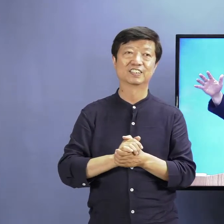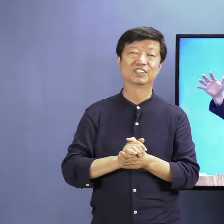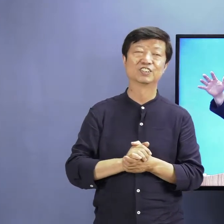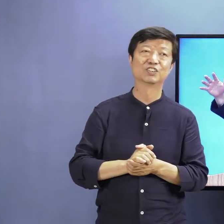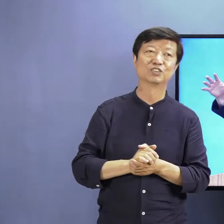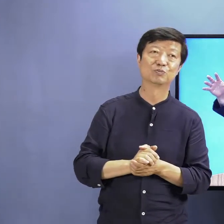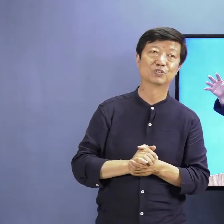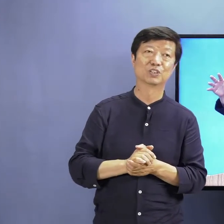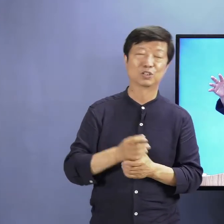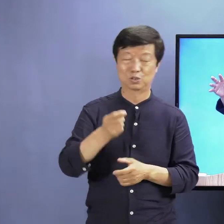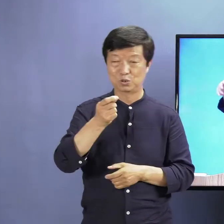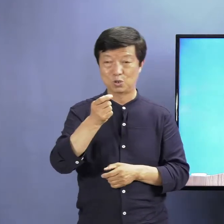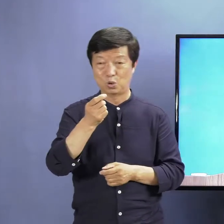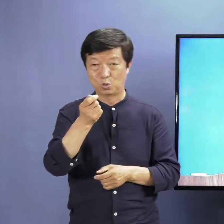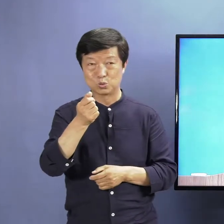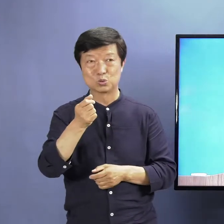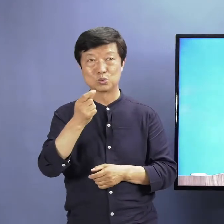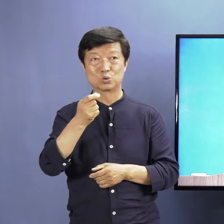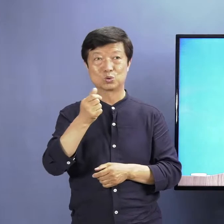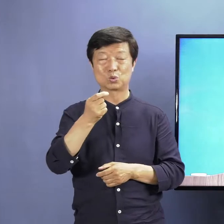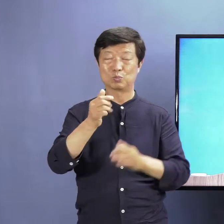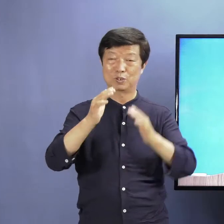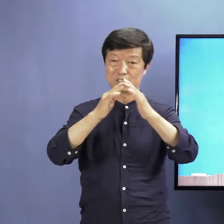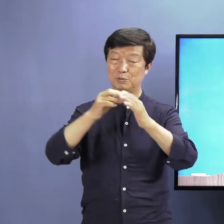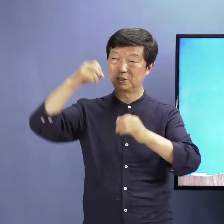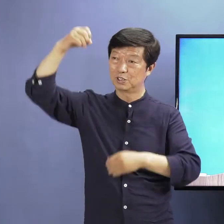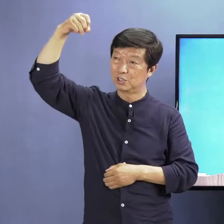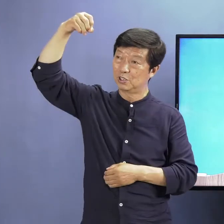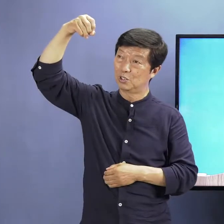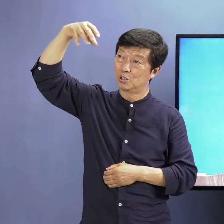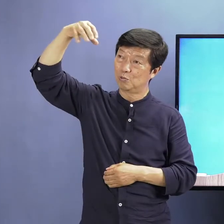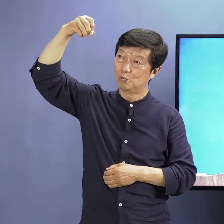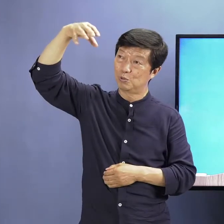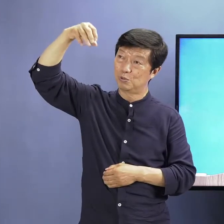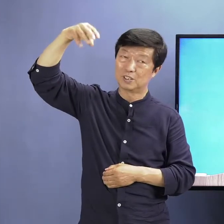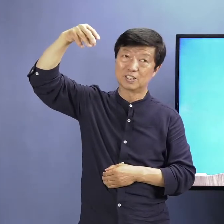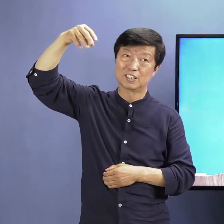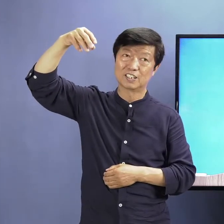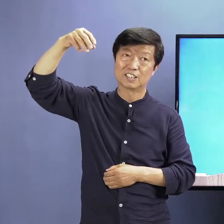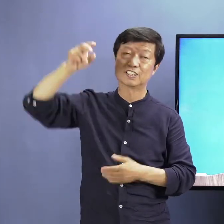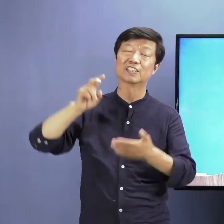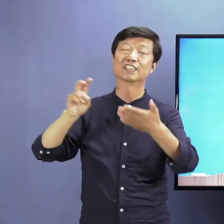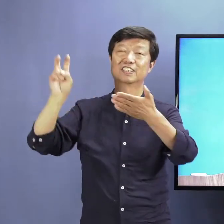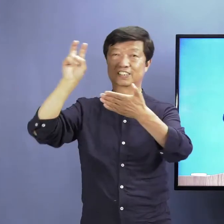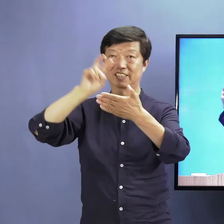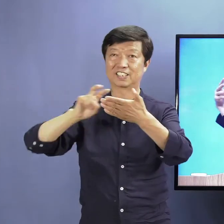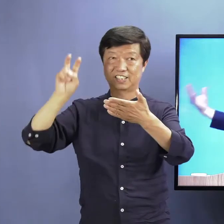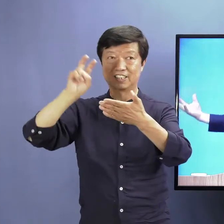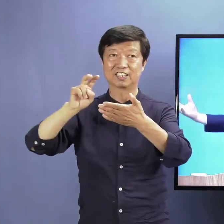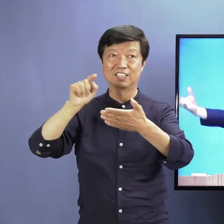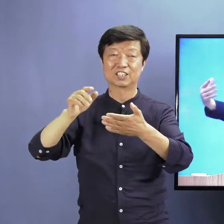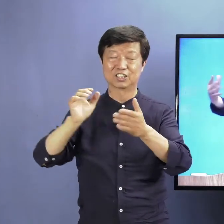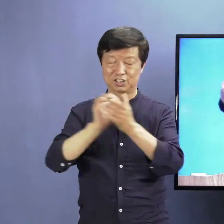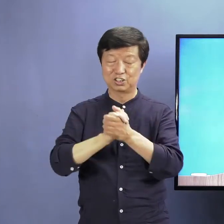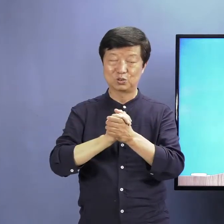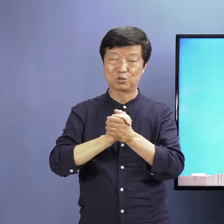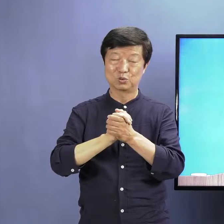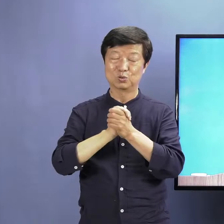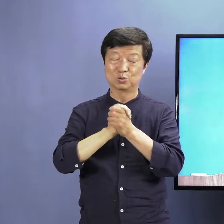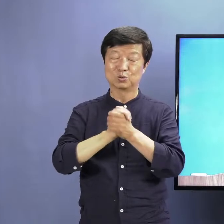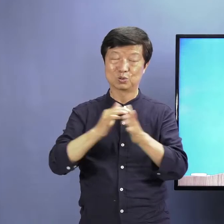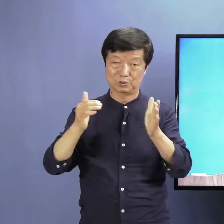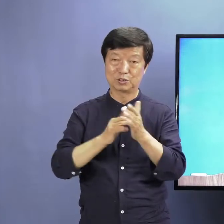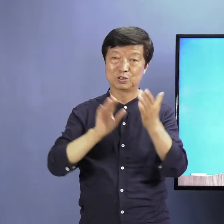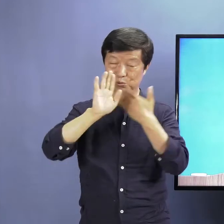곳에 있는, 거기 백열등이 이렇게 켜 있는데 그 자리에서 찬양을 할 테니까 기도 끝나면 다 모이라고.